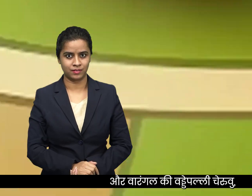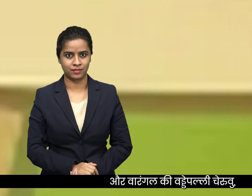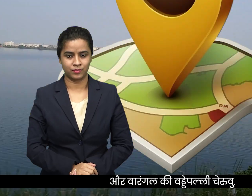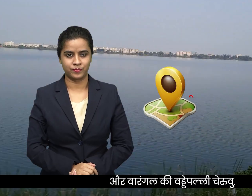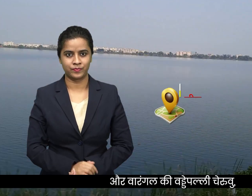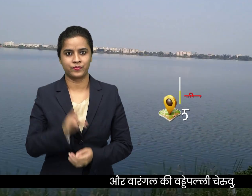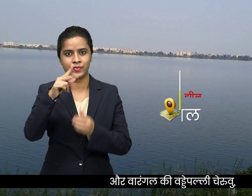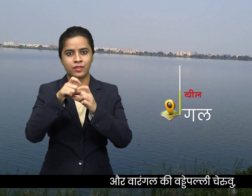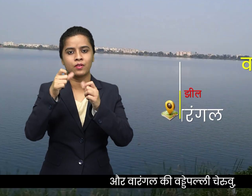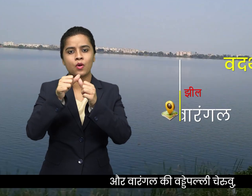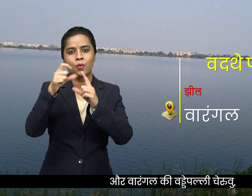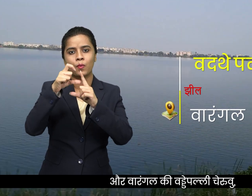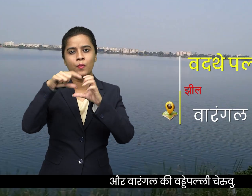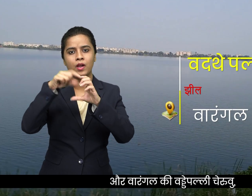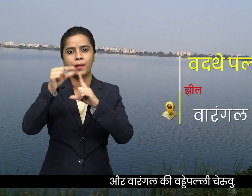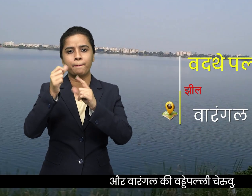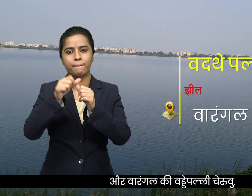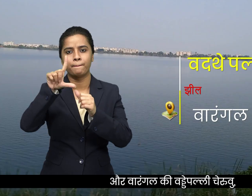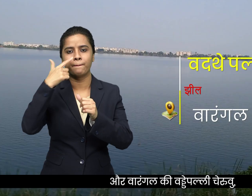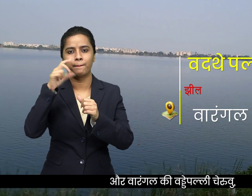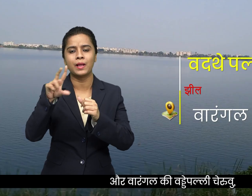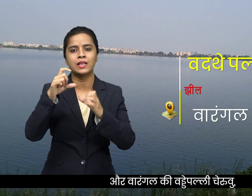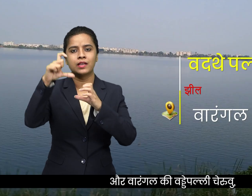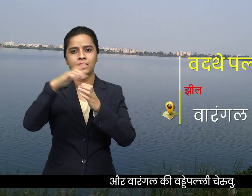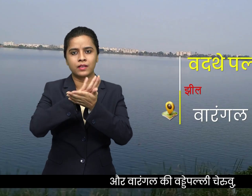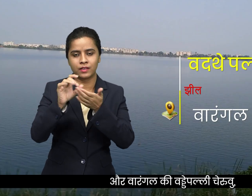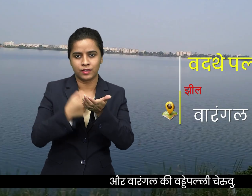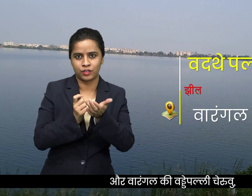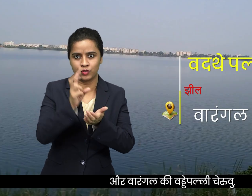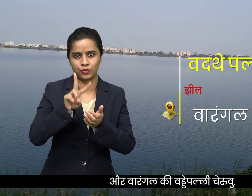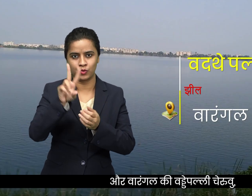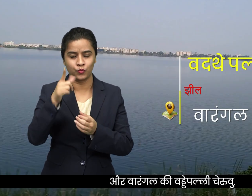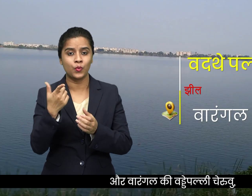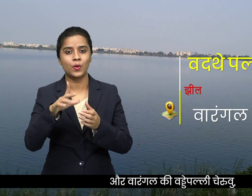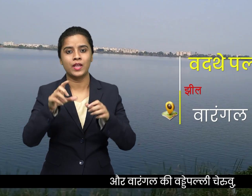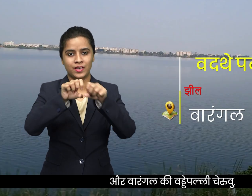और वारंगल की वंडेपल्ली चेरुवु,